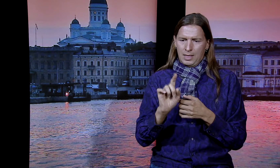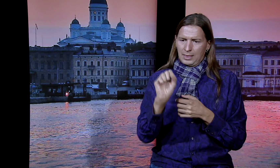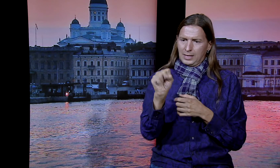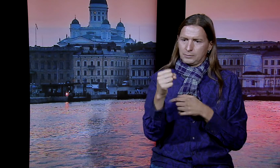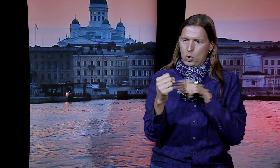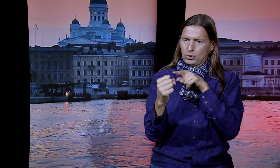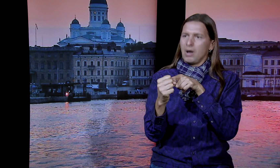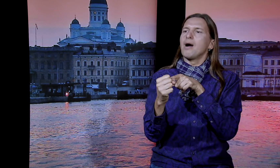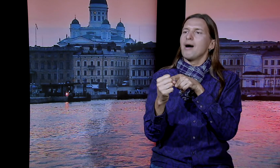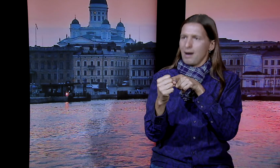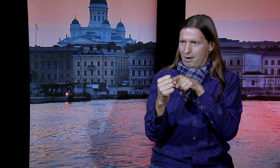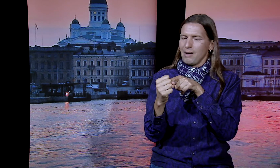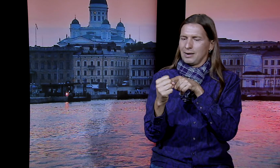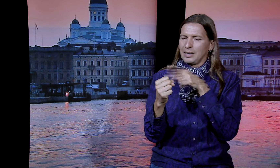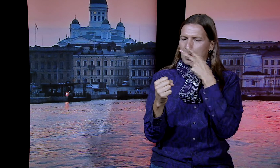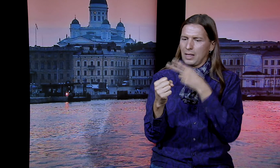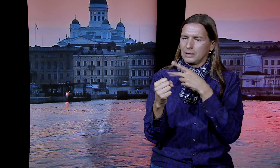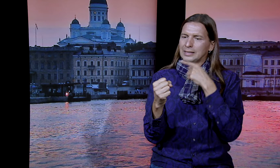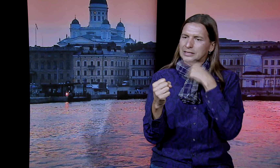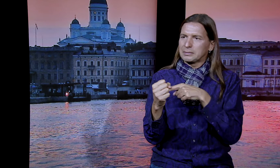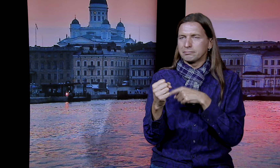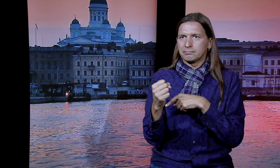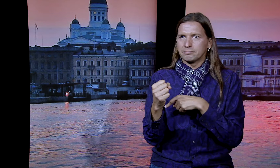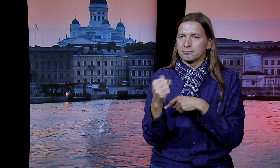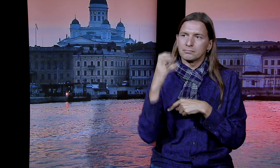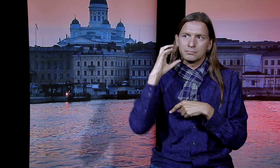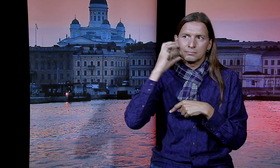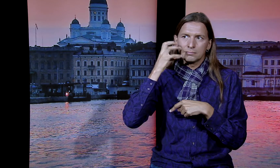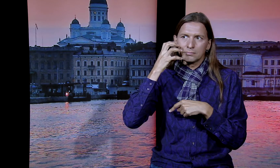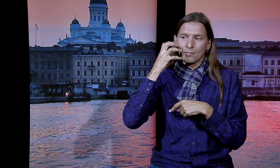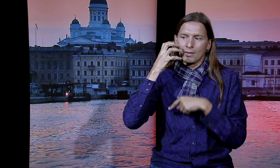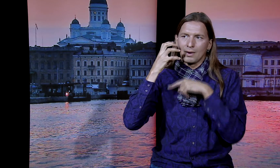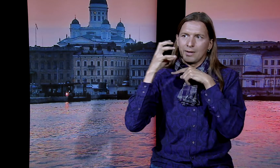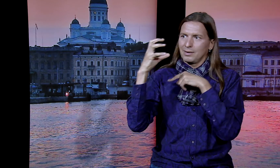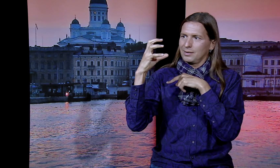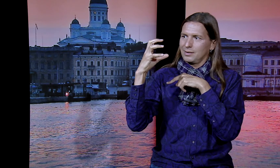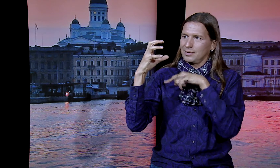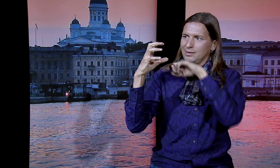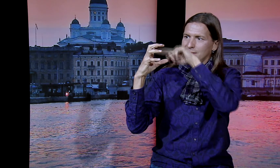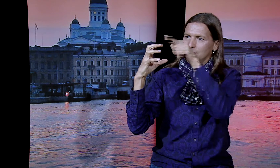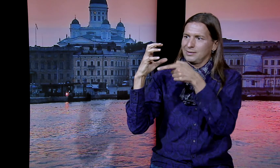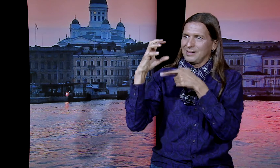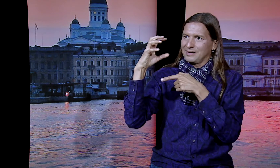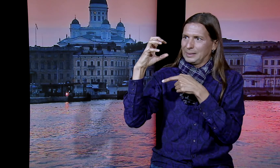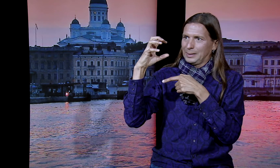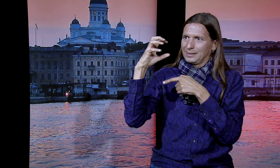neljästä rakenneosasta, joista yksi on käsimuoto. Esimerkiksi omena viittomassa on tällainen